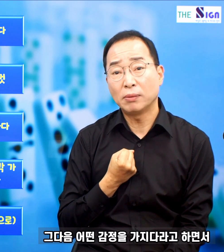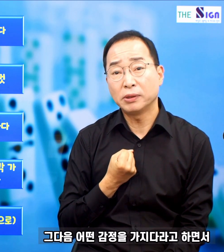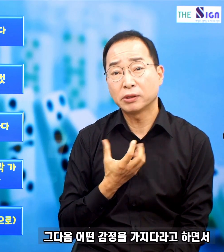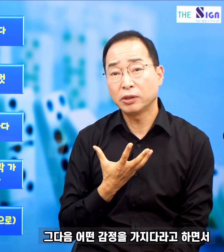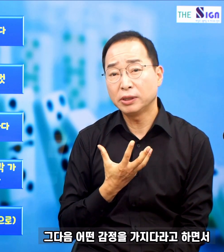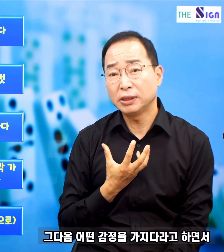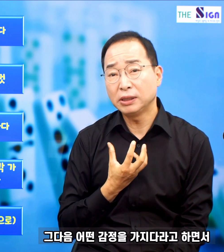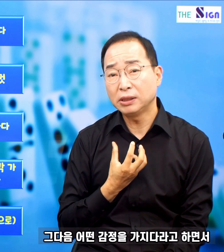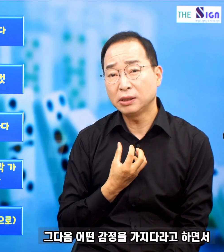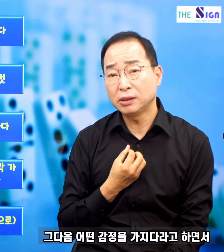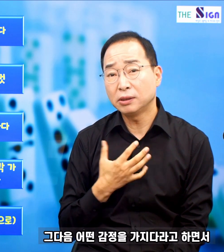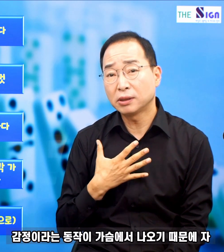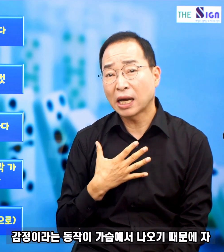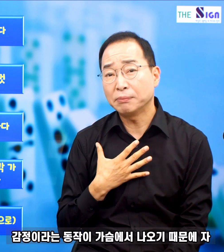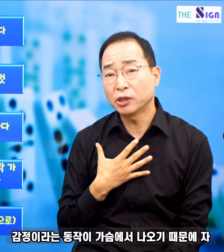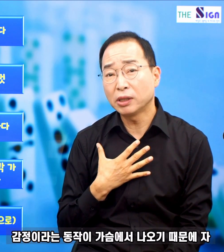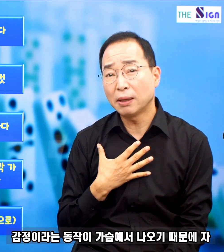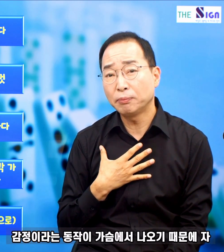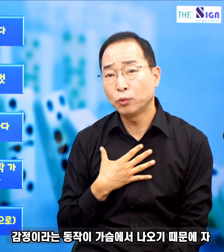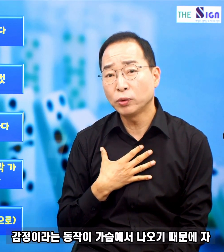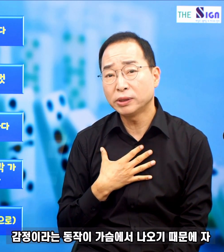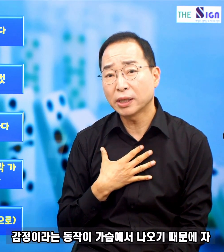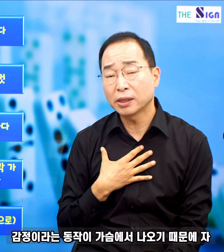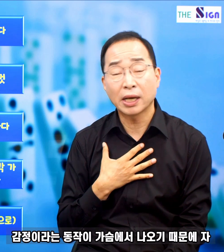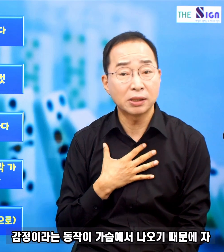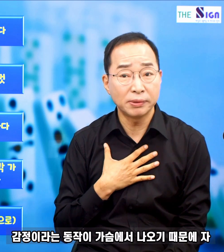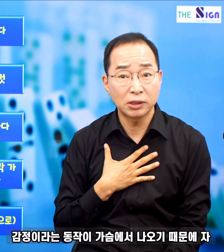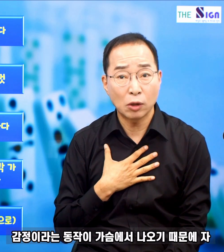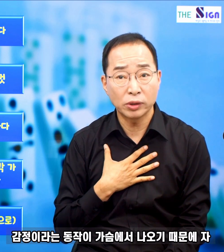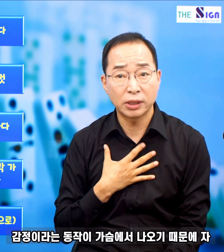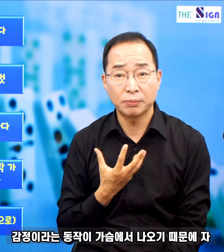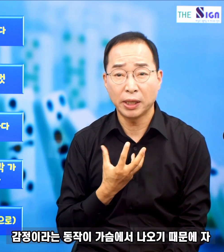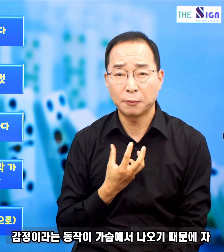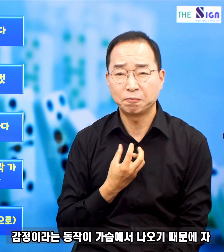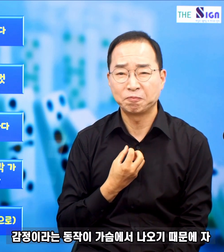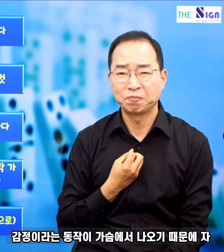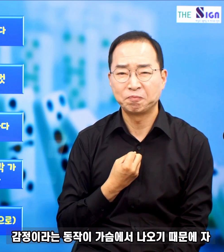하면서 이 감정이라는 동작이 가슴에서 나오기 때문에